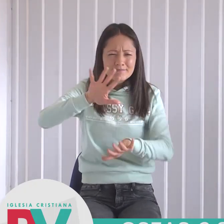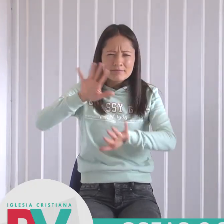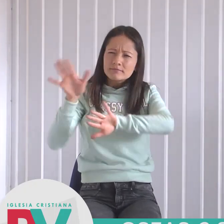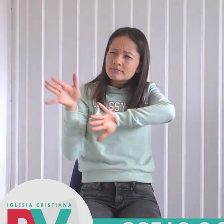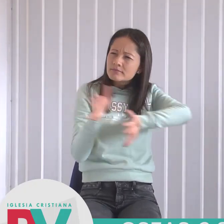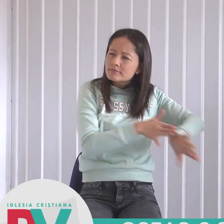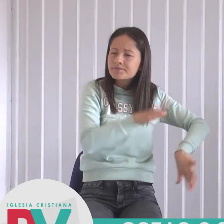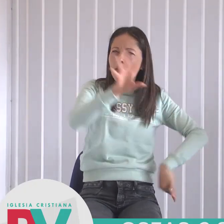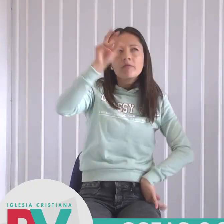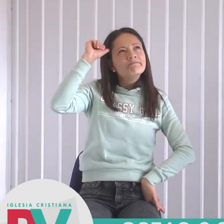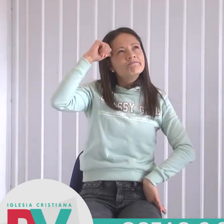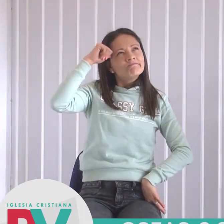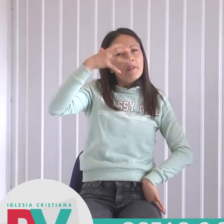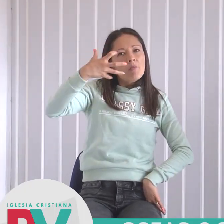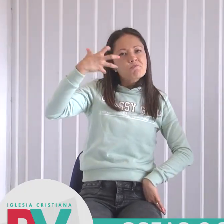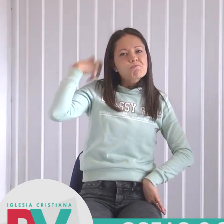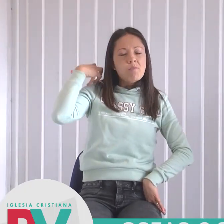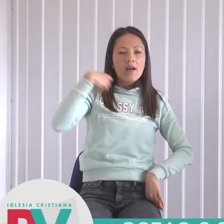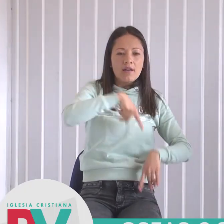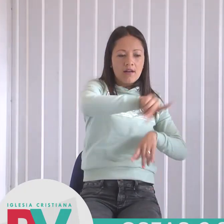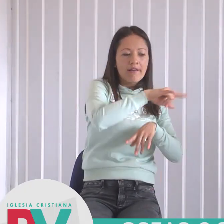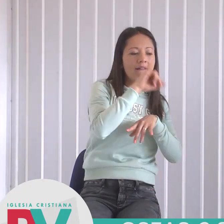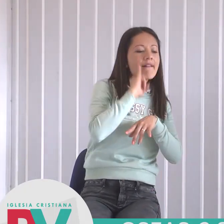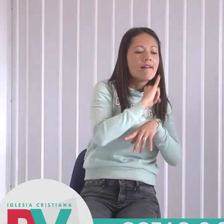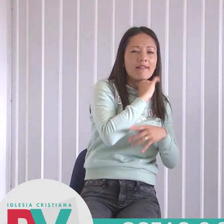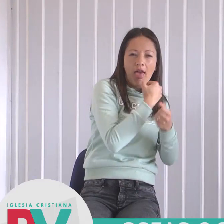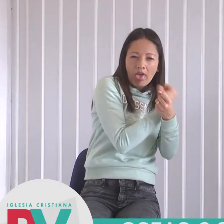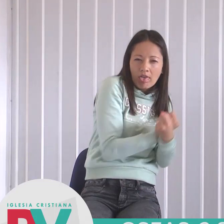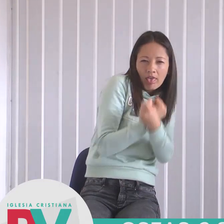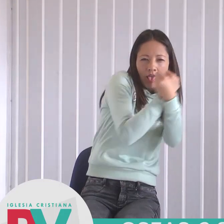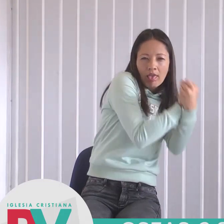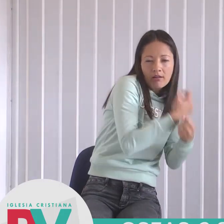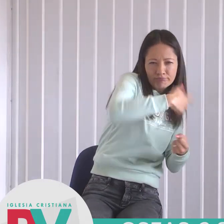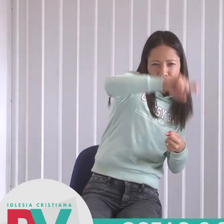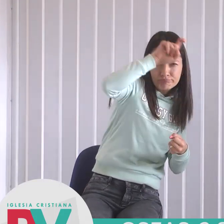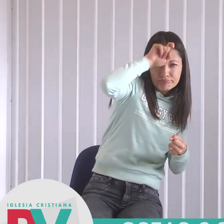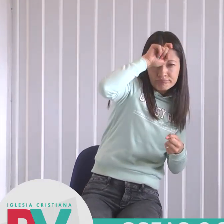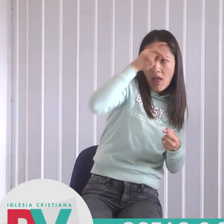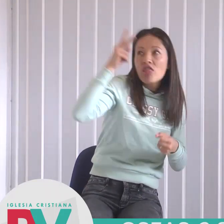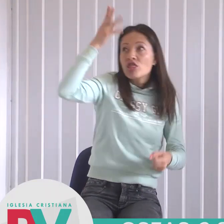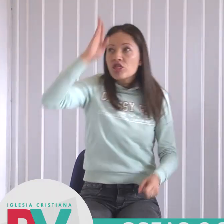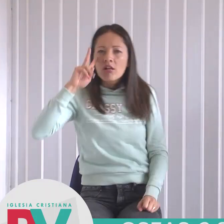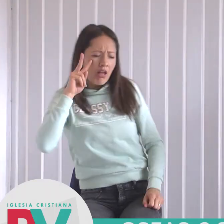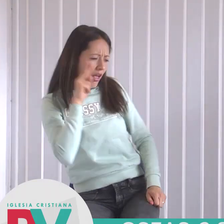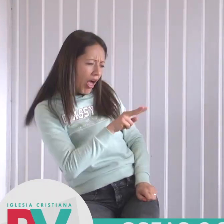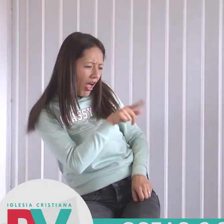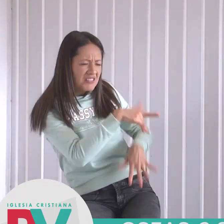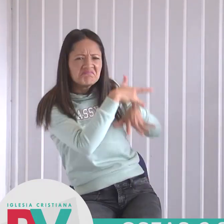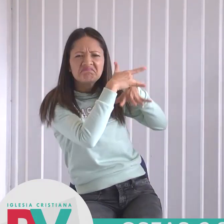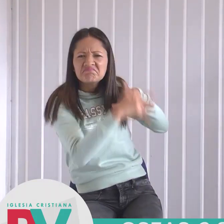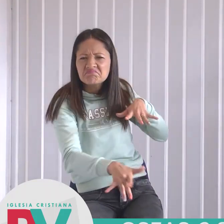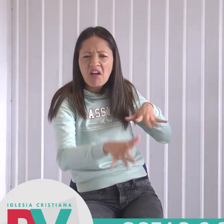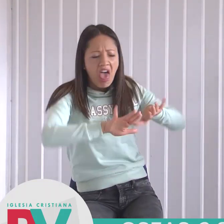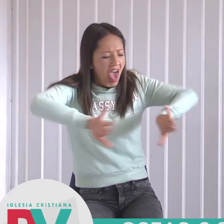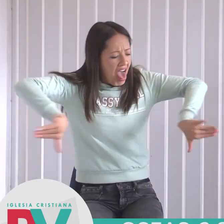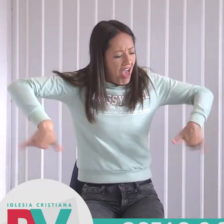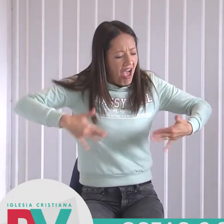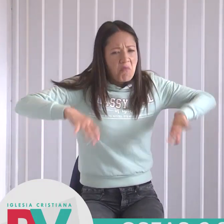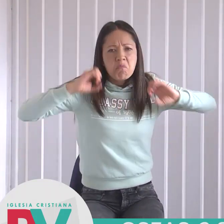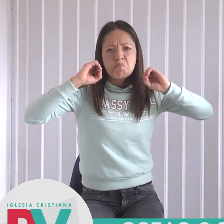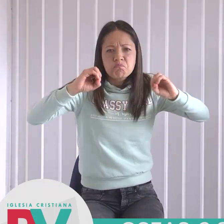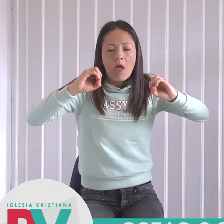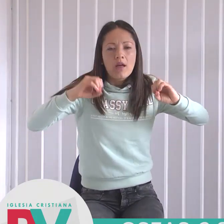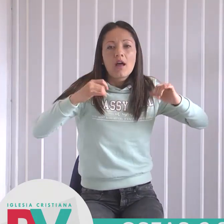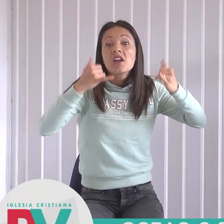Israel en Egipto? Desnuda, sin provisión, sin nada que poseer. Ahora, ¿cómo está